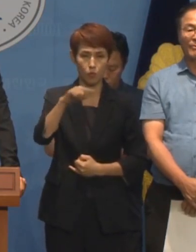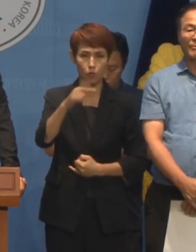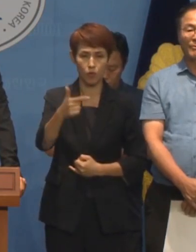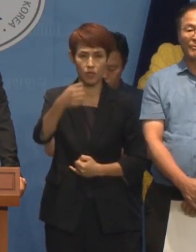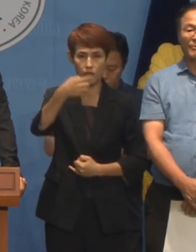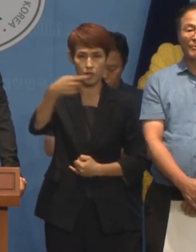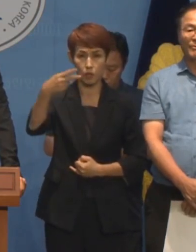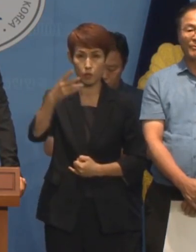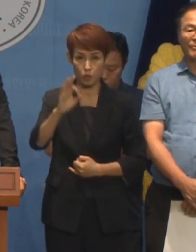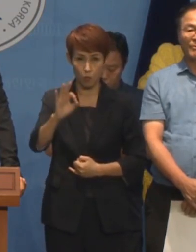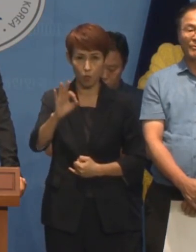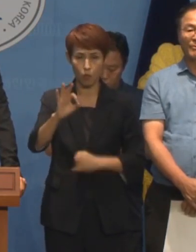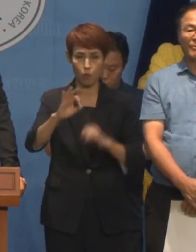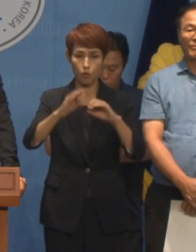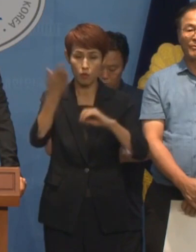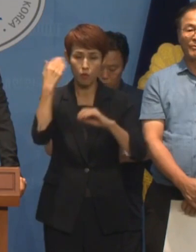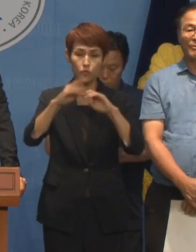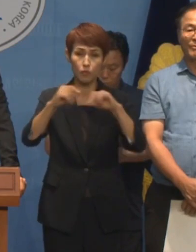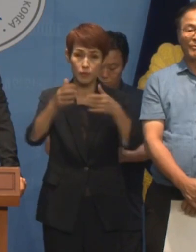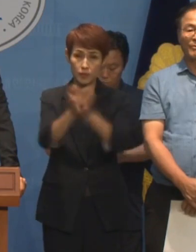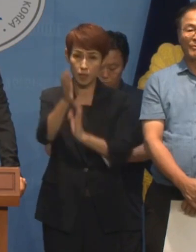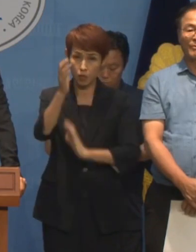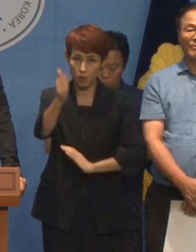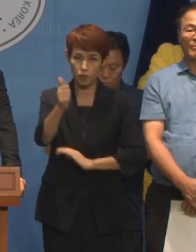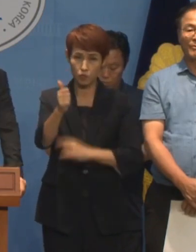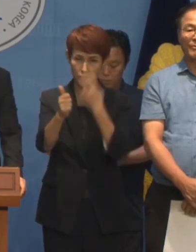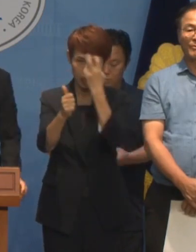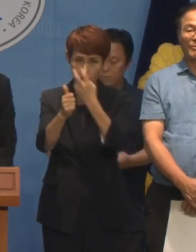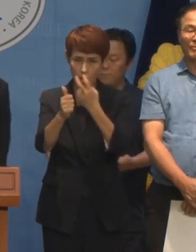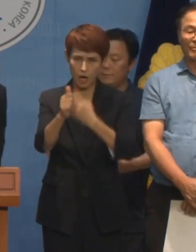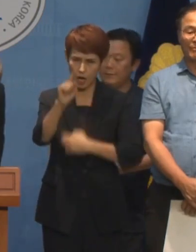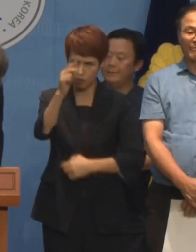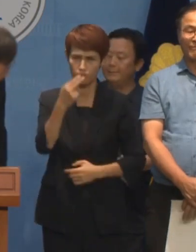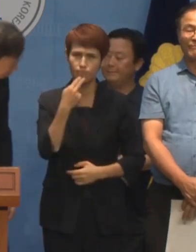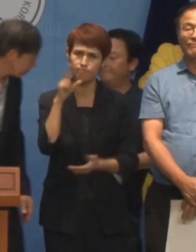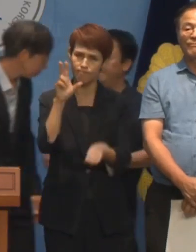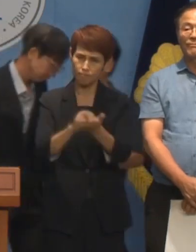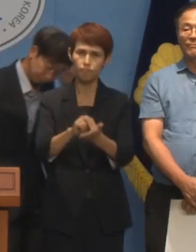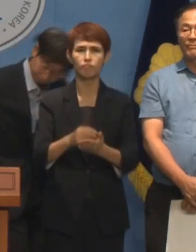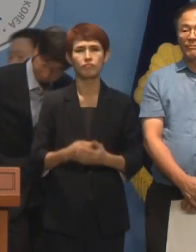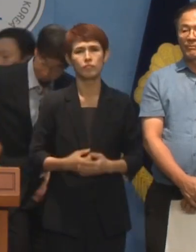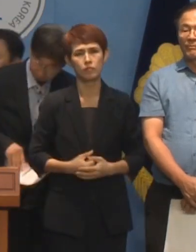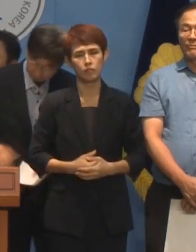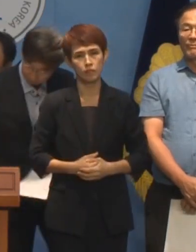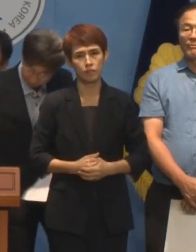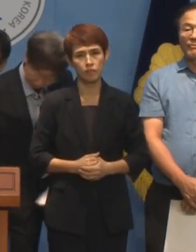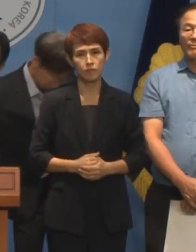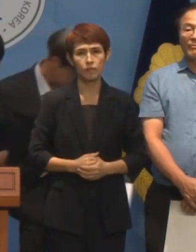수사와 너무나 대비되는 일입니다. 고맙습니다.